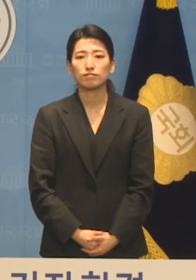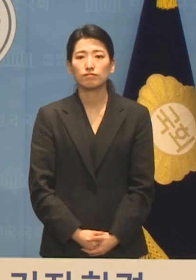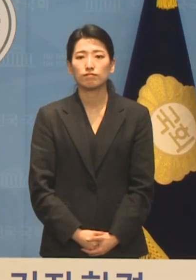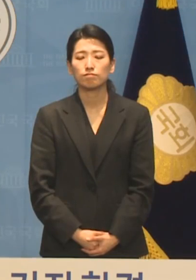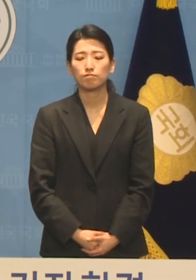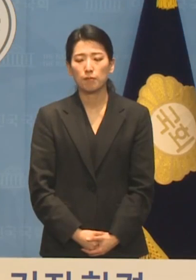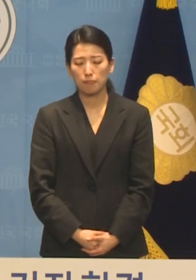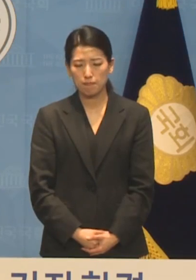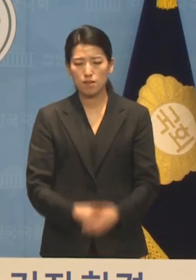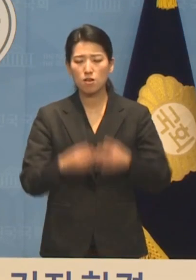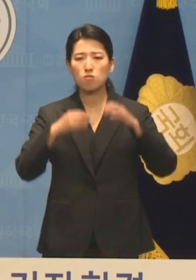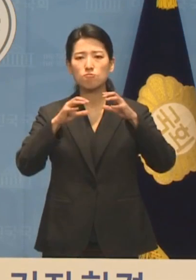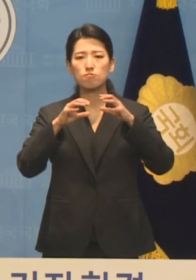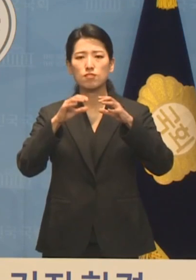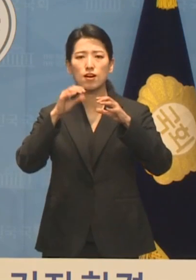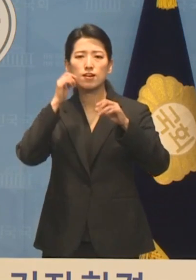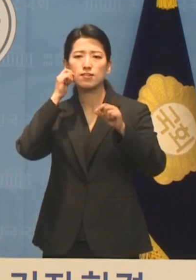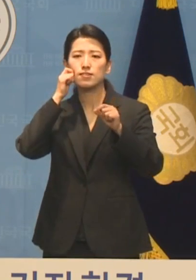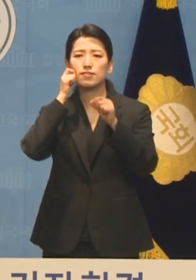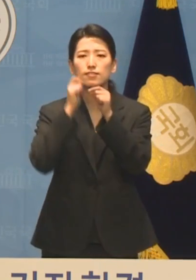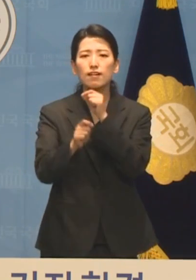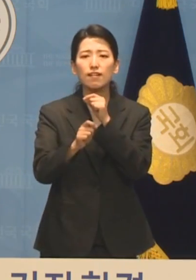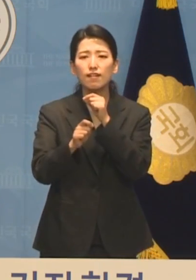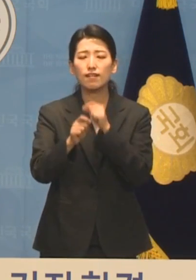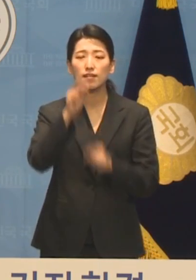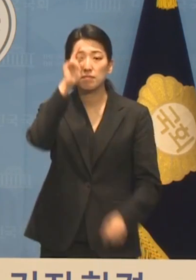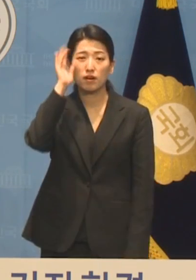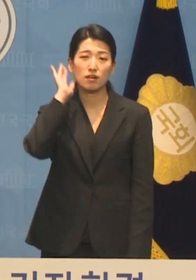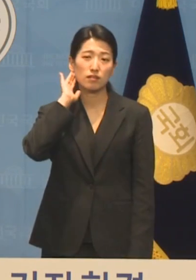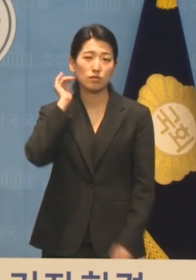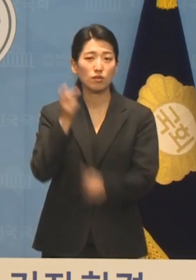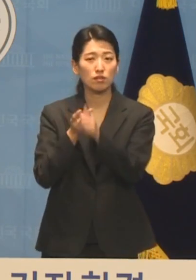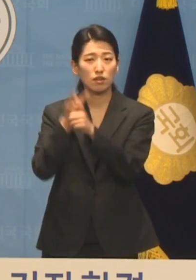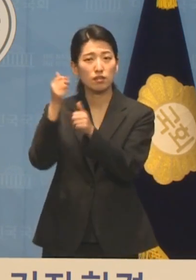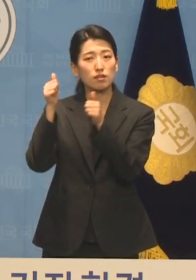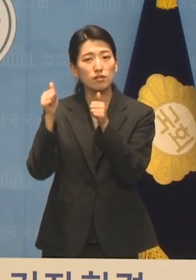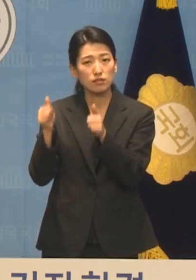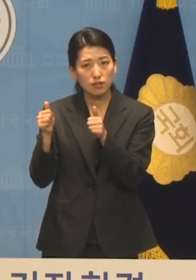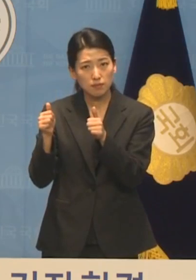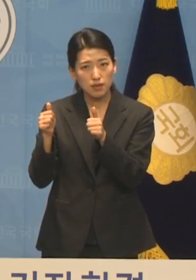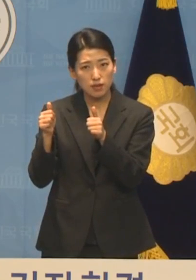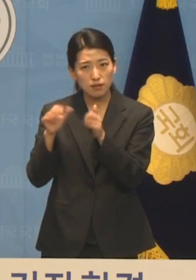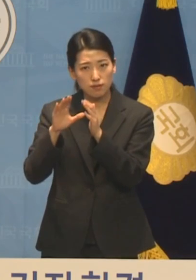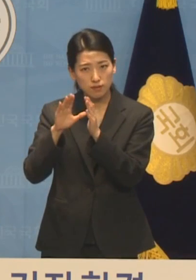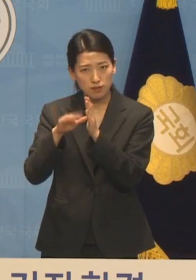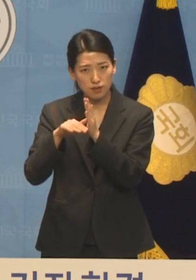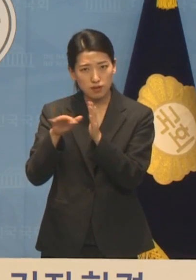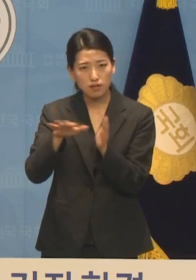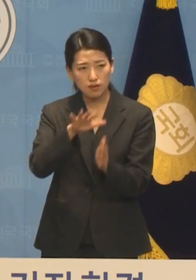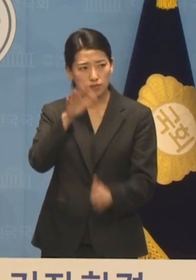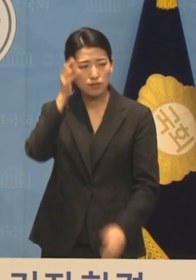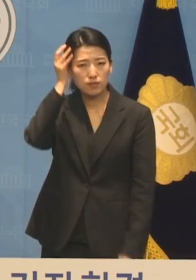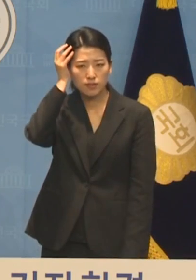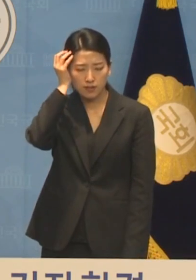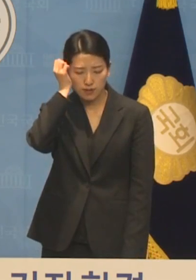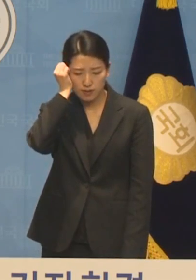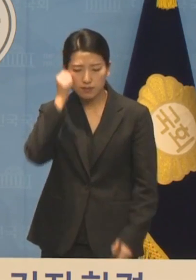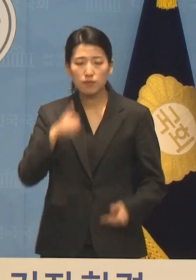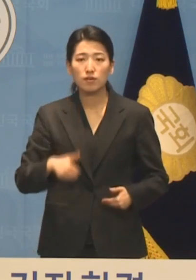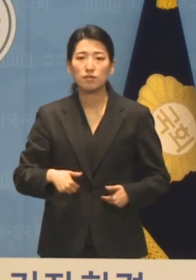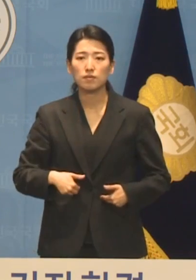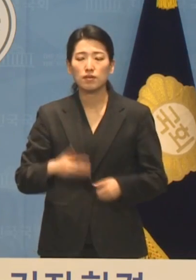국가적 사기극, 박근혜 대통령 탄핵 심판의 교훈을 잊지 말아야 합니다.